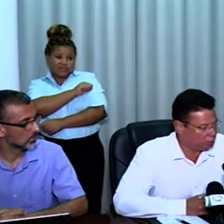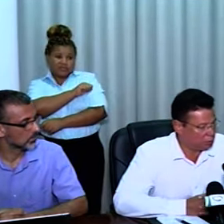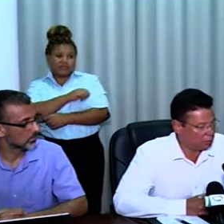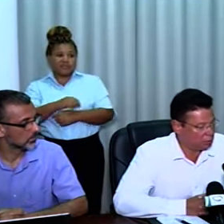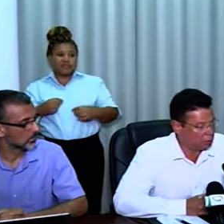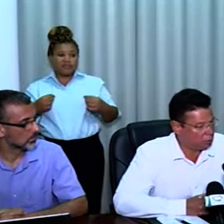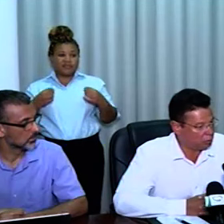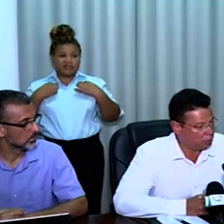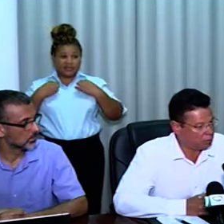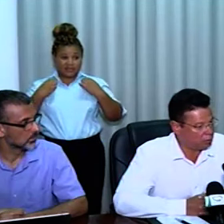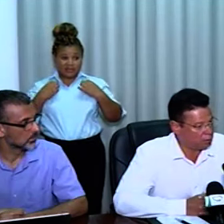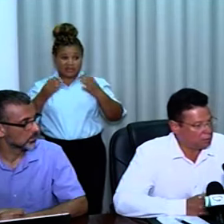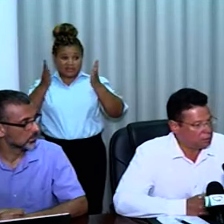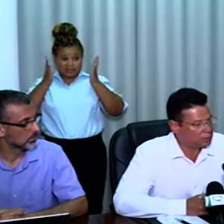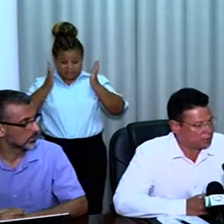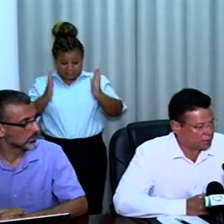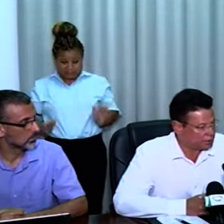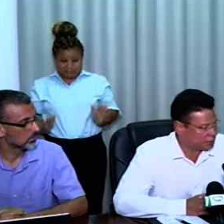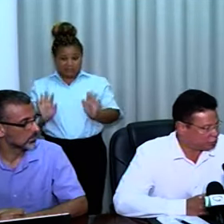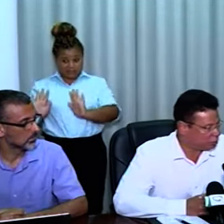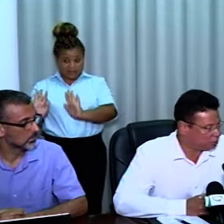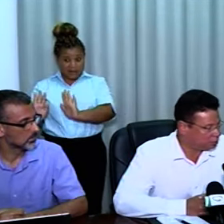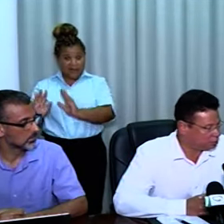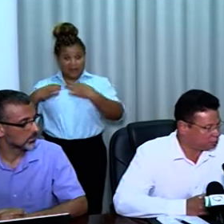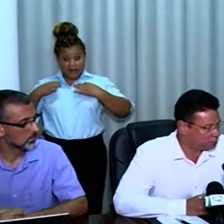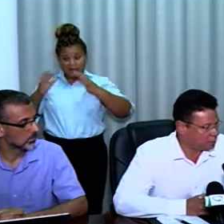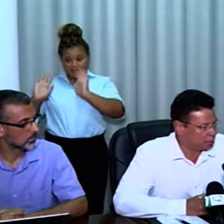mots, la stigmatisation.